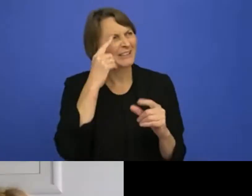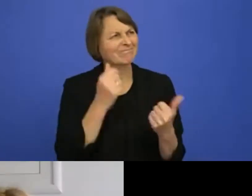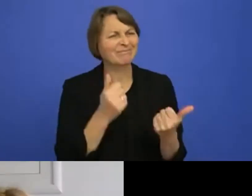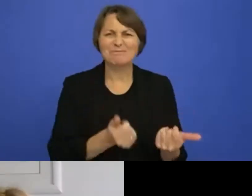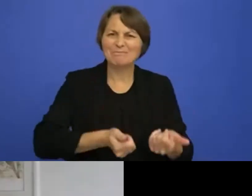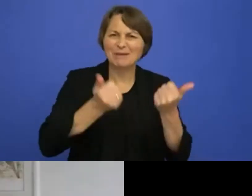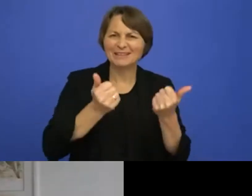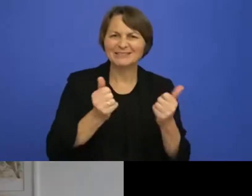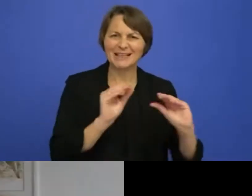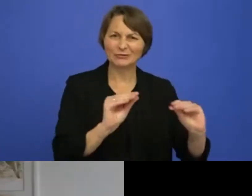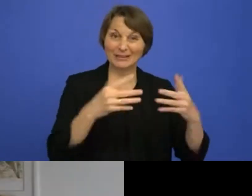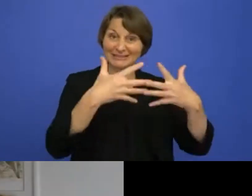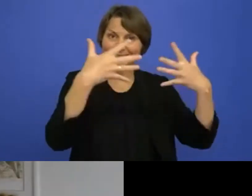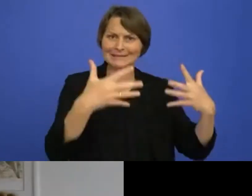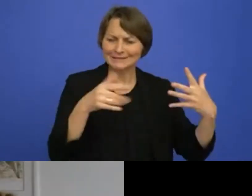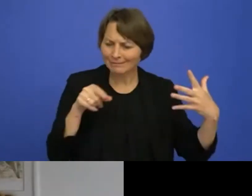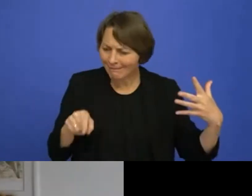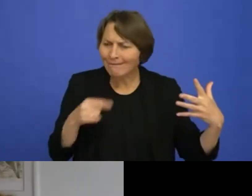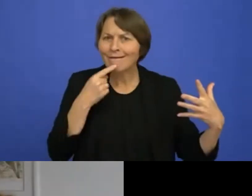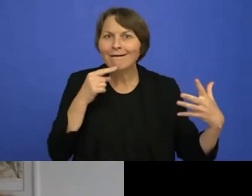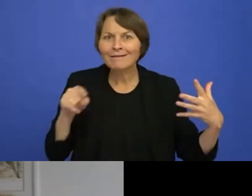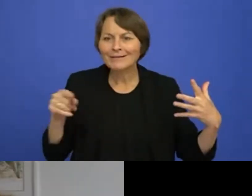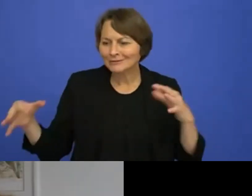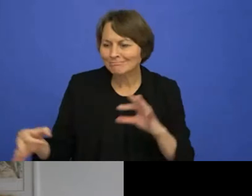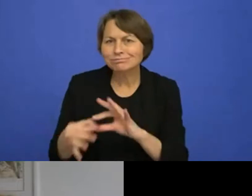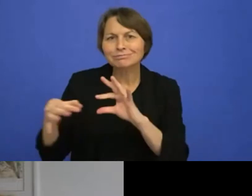Comment les systèmes éducatifs et de santé